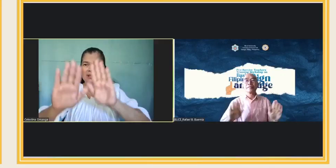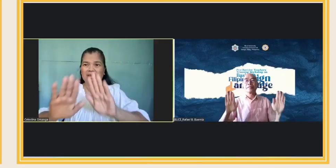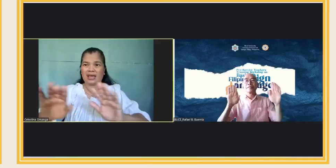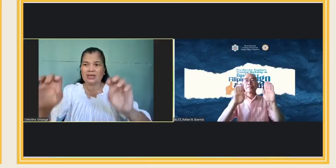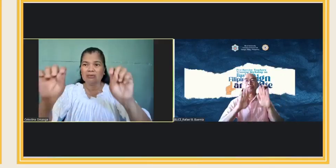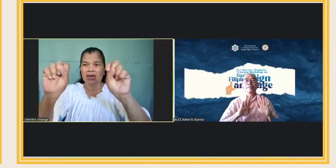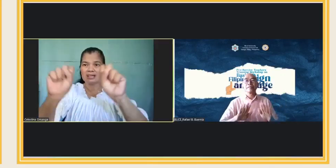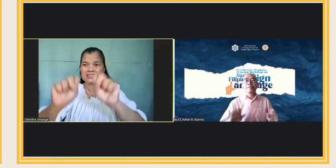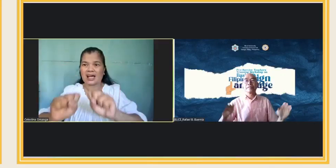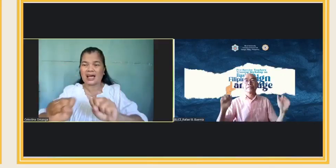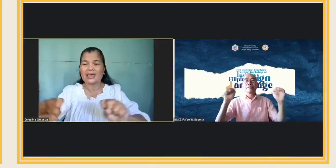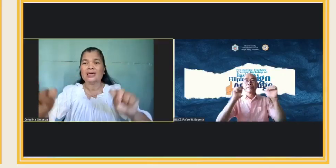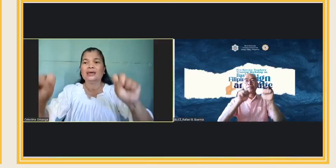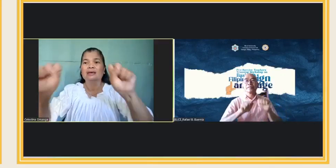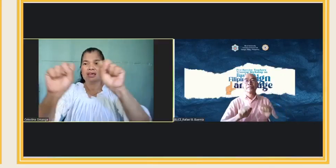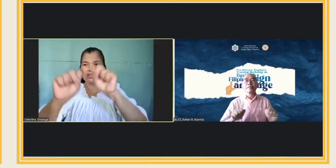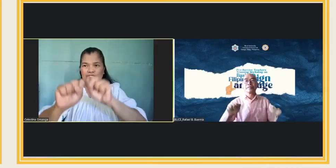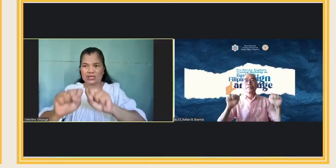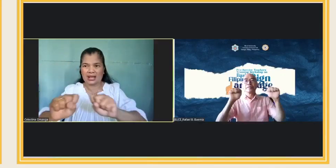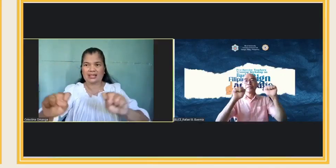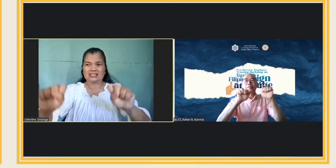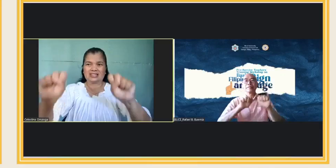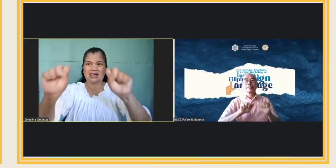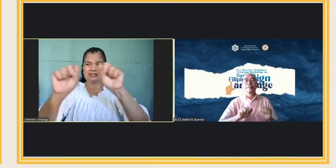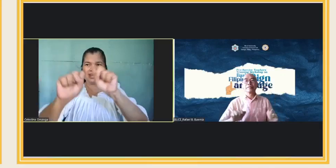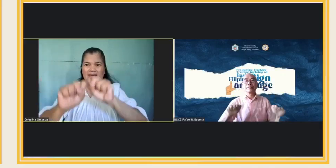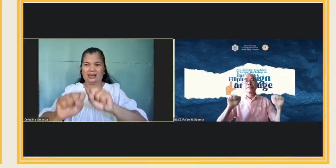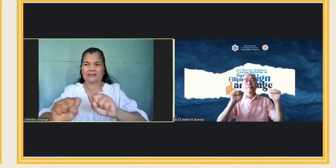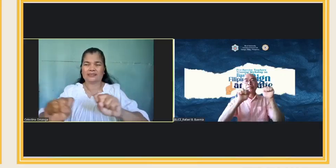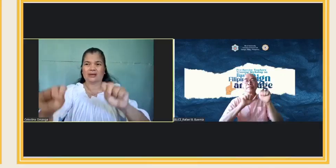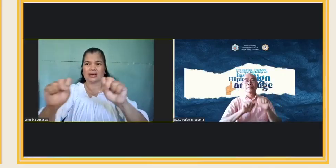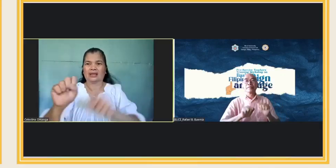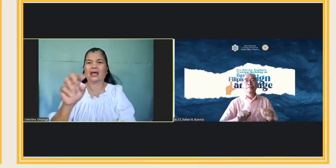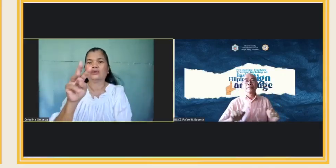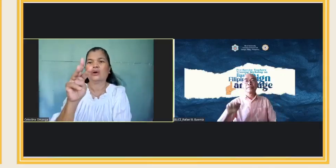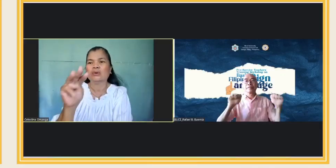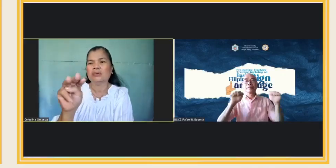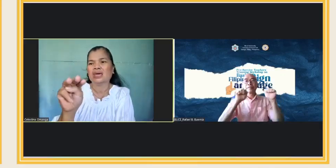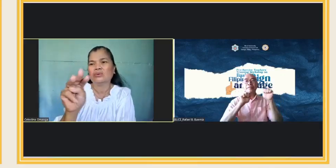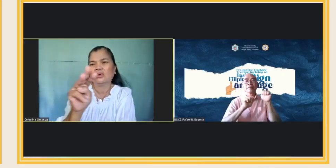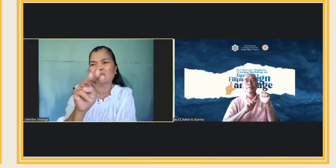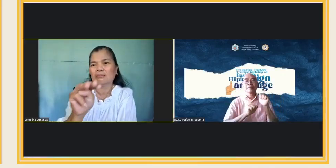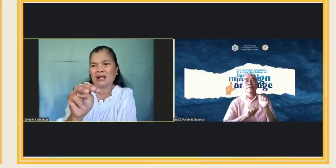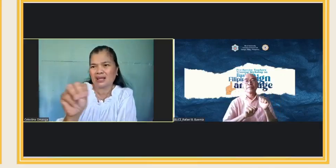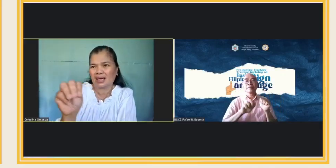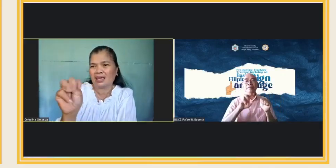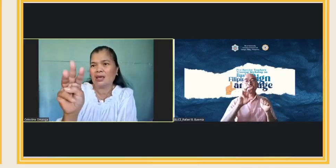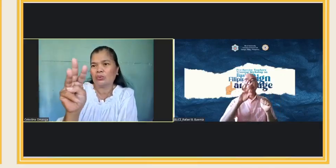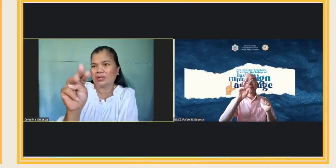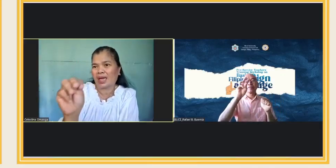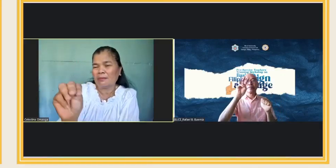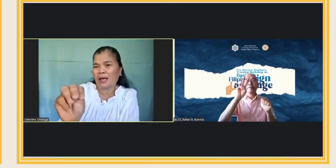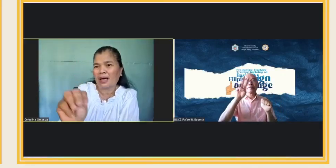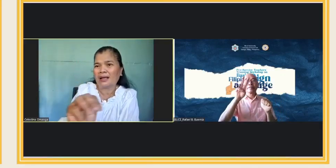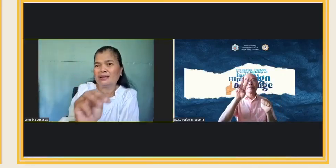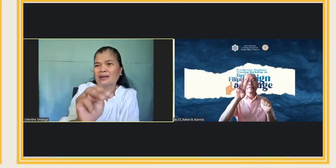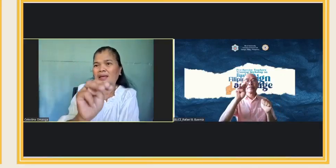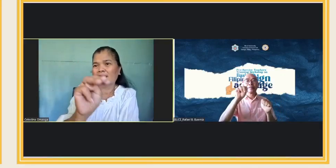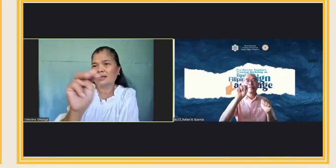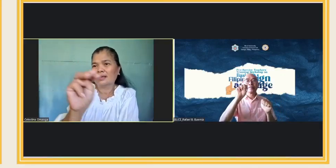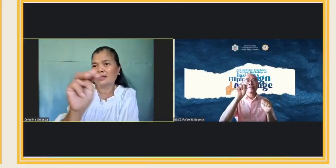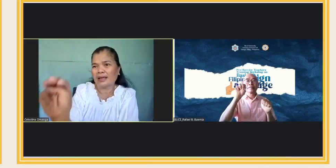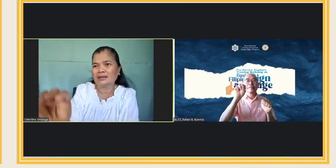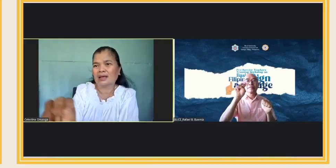yung Sunday, yung S ay initialized, Saturday. Now we begin with Monday. With M